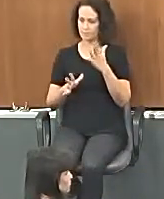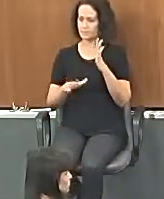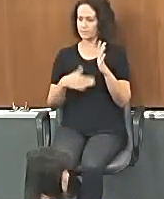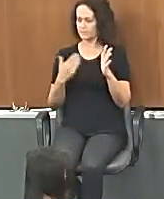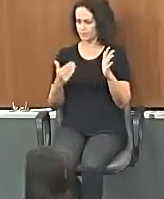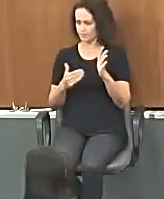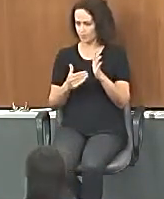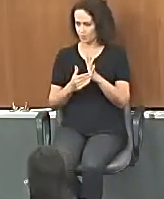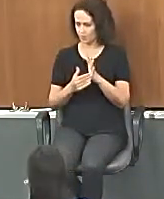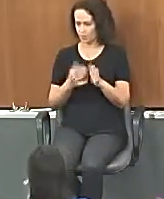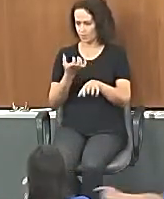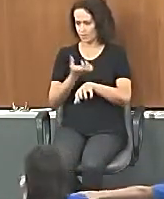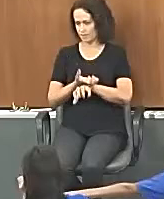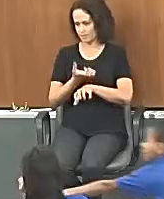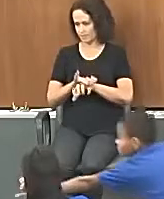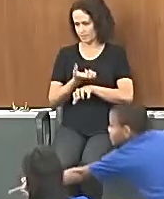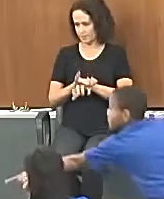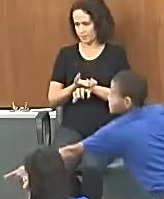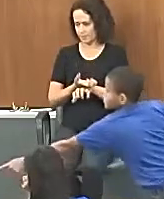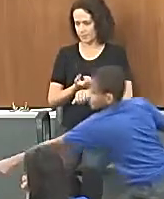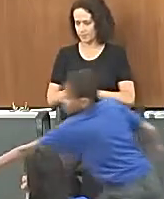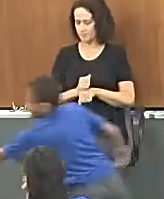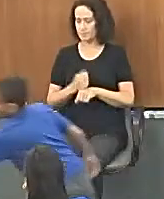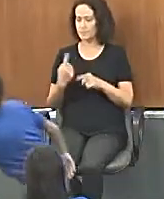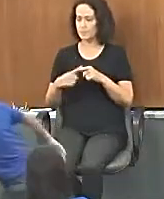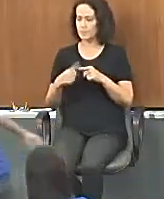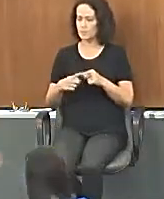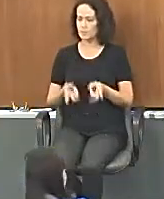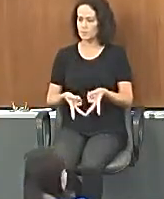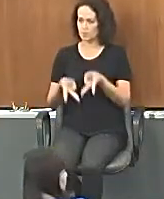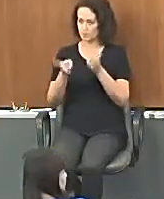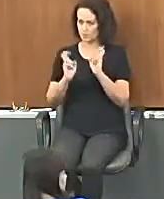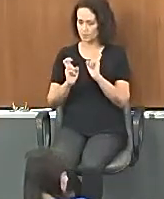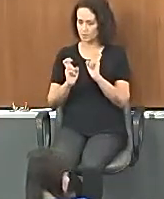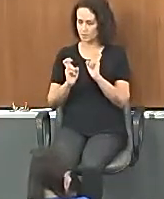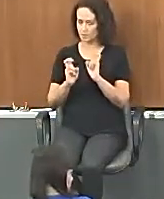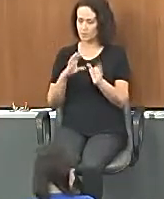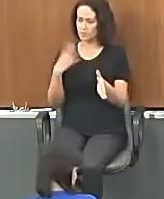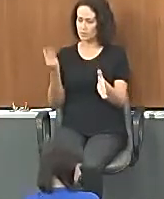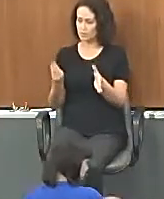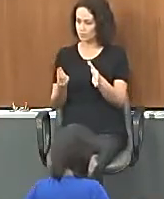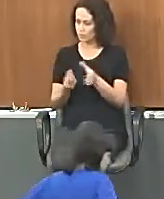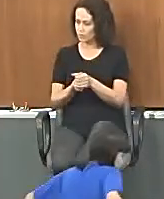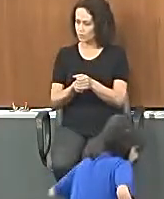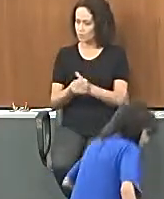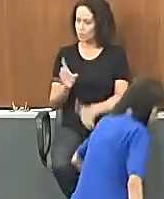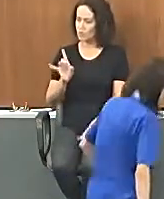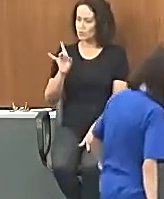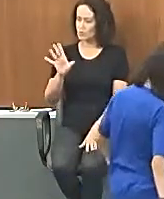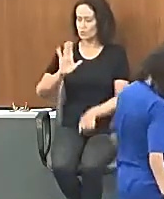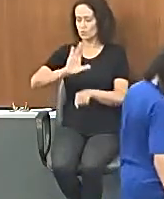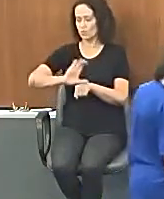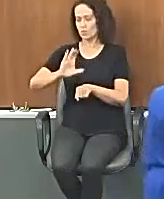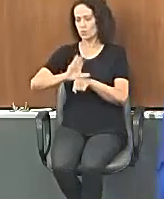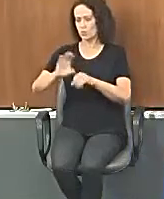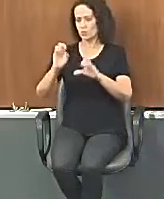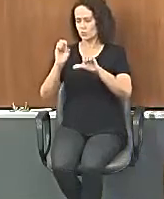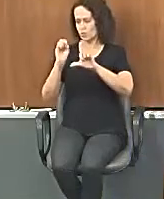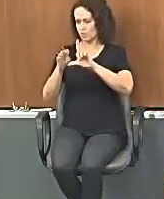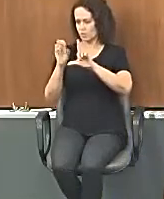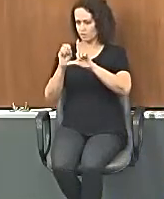porque é a gente percebe que essa inclusão é somente para os cursos de licenciatura